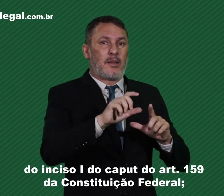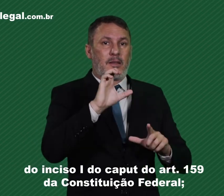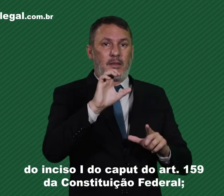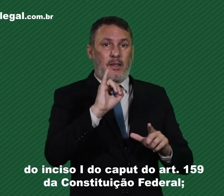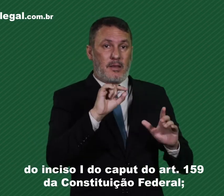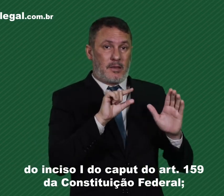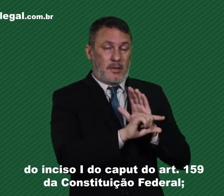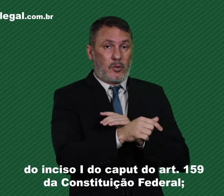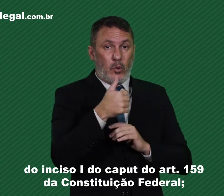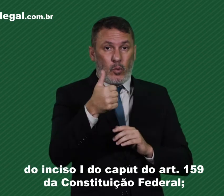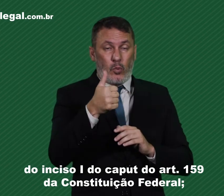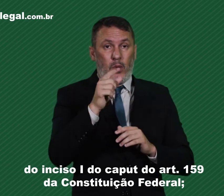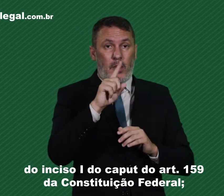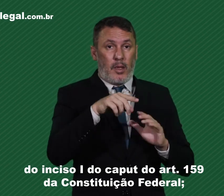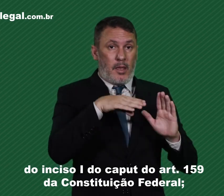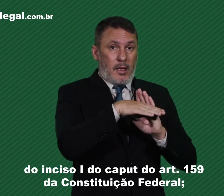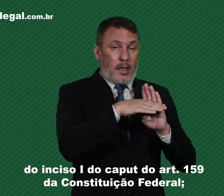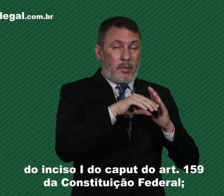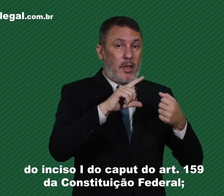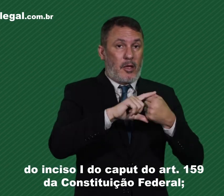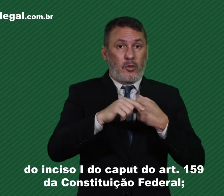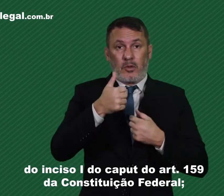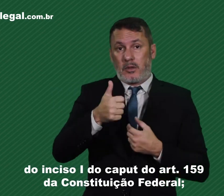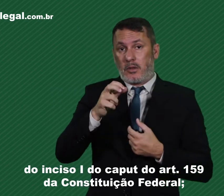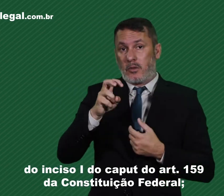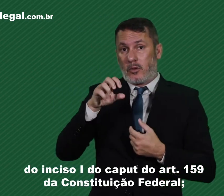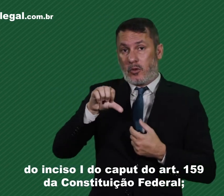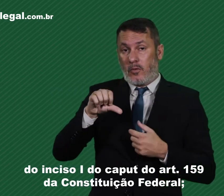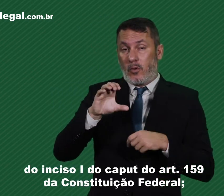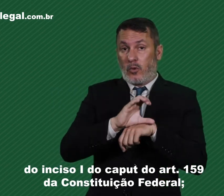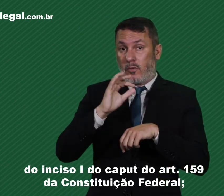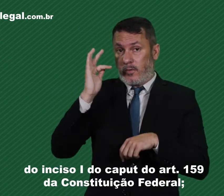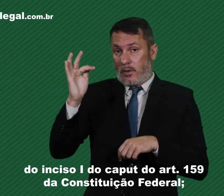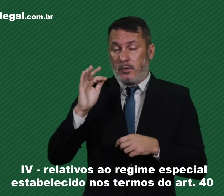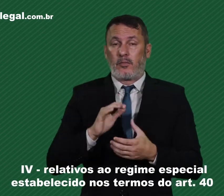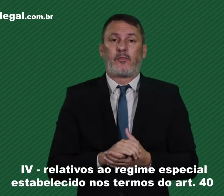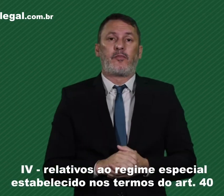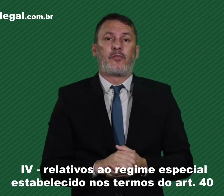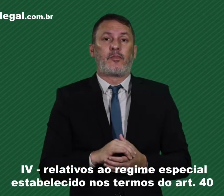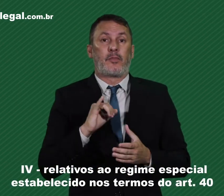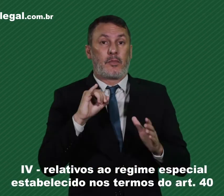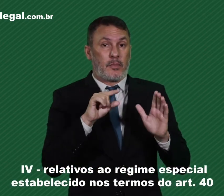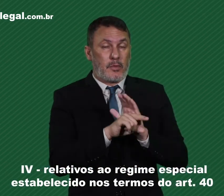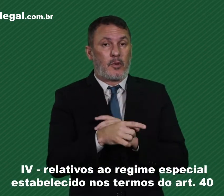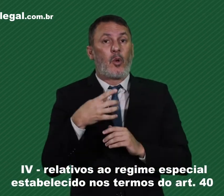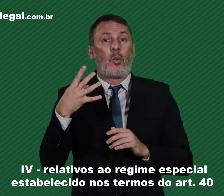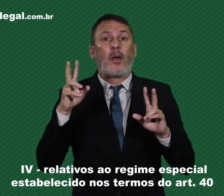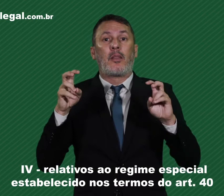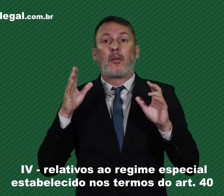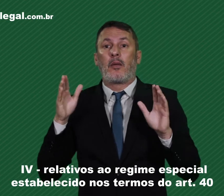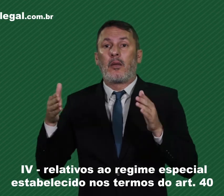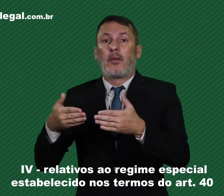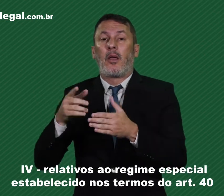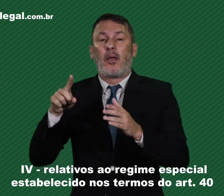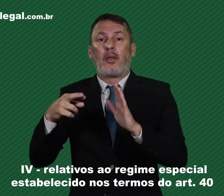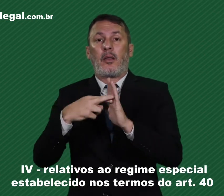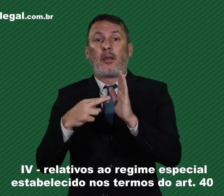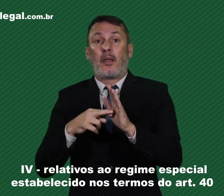inciso 1 do caput do artigo e 39 da Constituição Federal Inciso 4 Heat vos ao regime especial